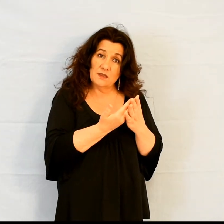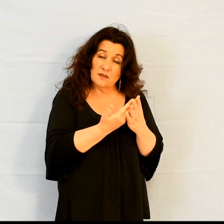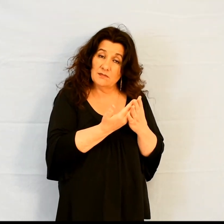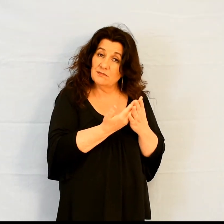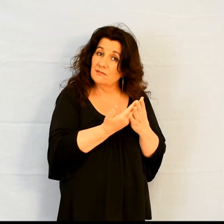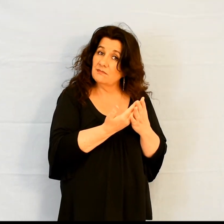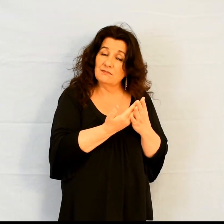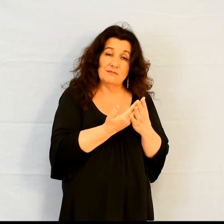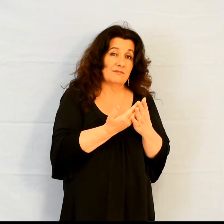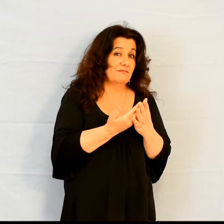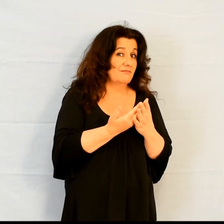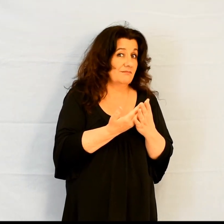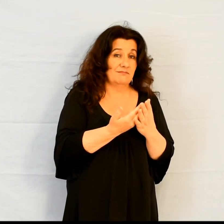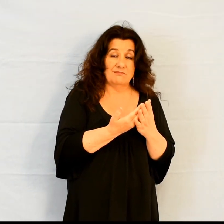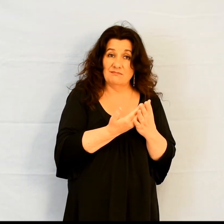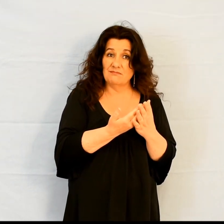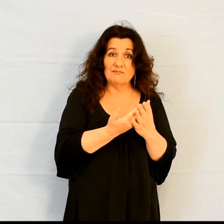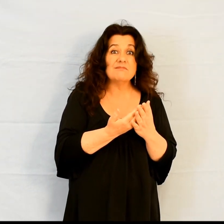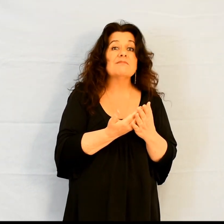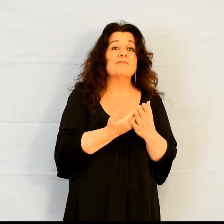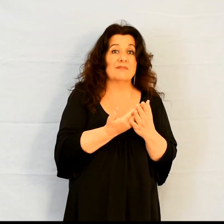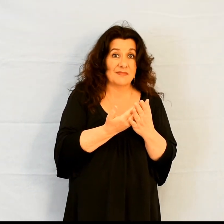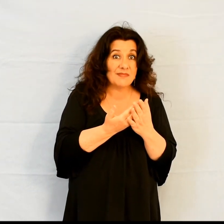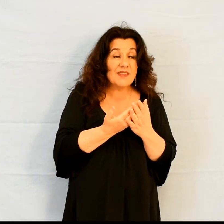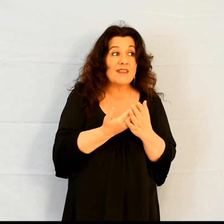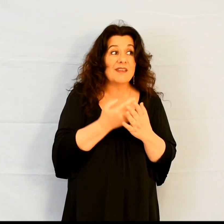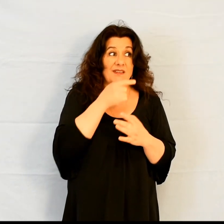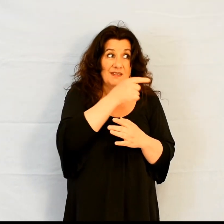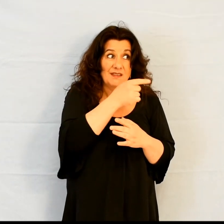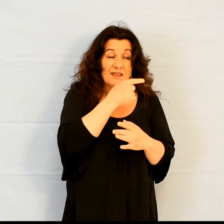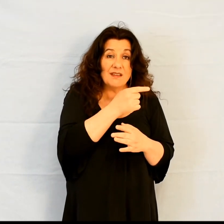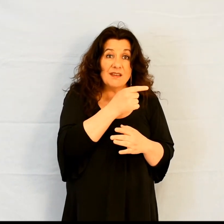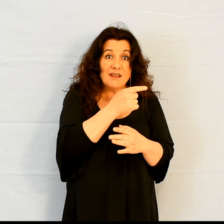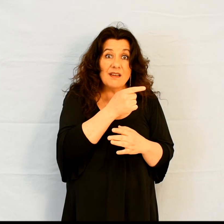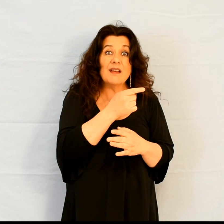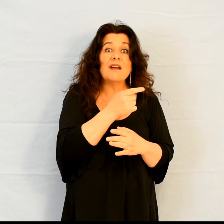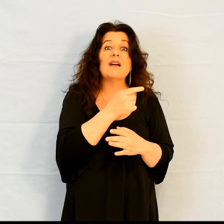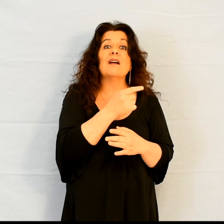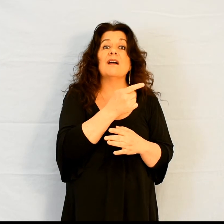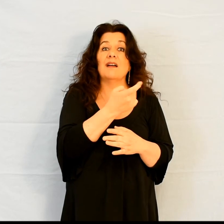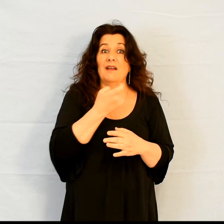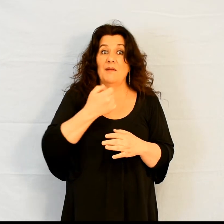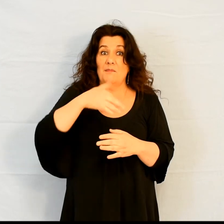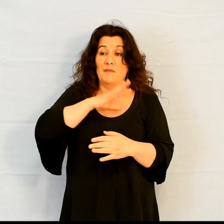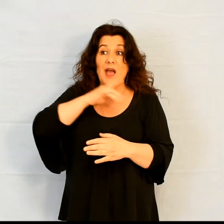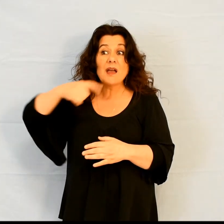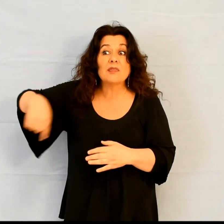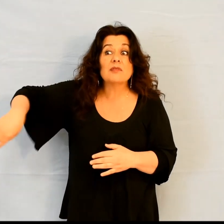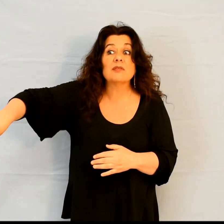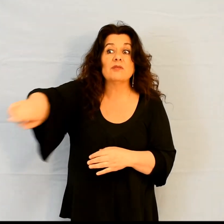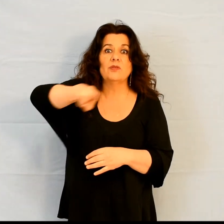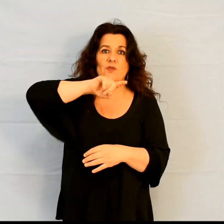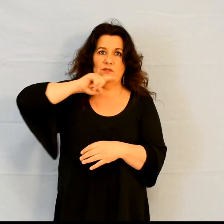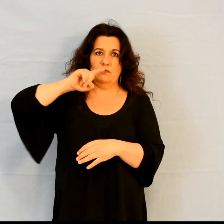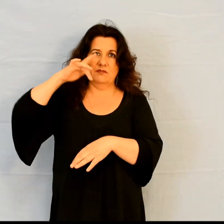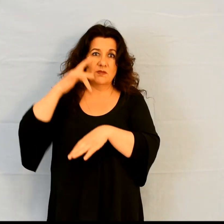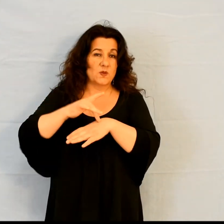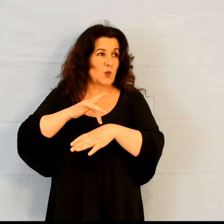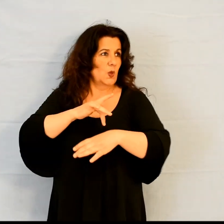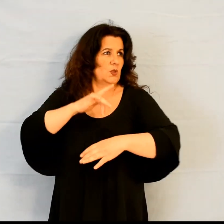Or, c'est à cause de nos révoltes qu'il a été transpercé, à cause de nos fautes qu'il